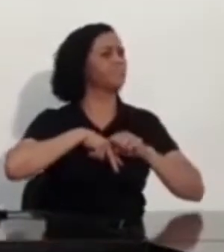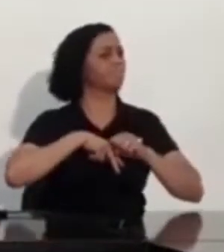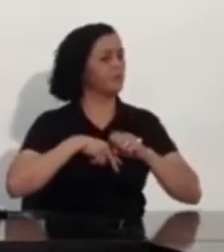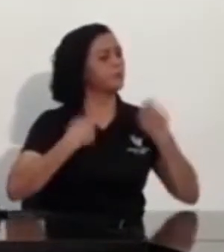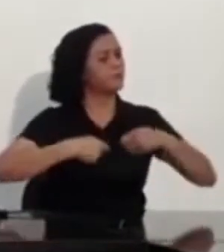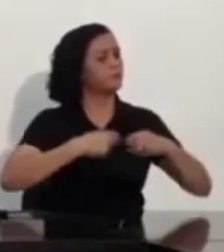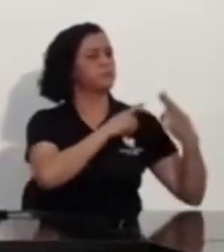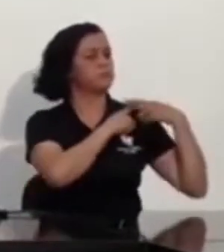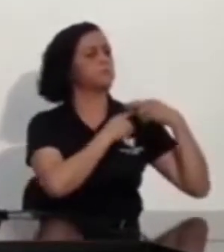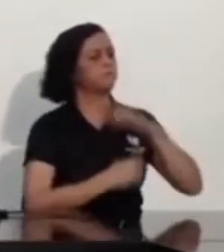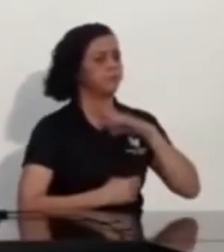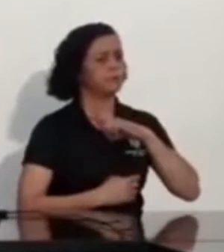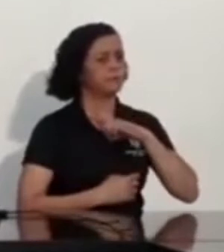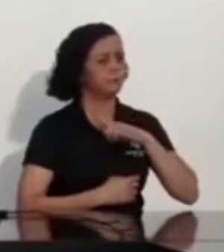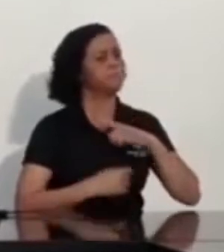Tá?